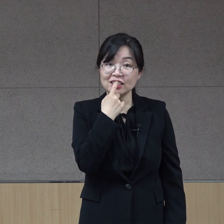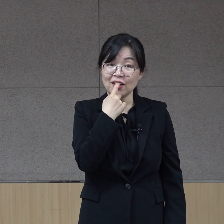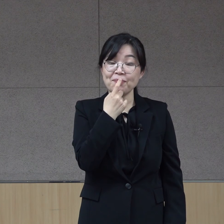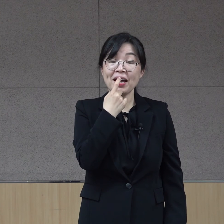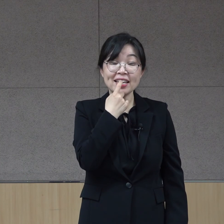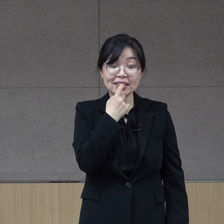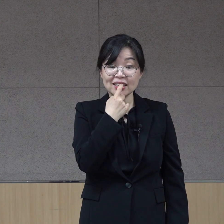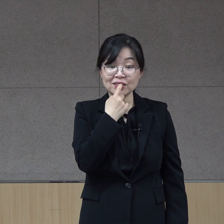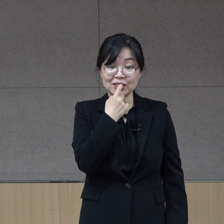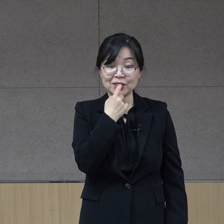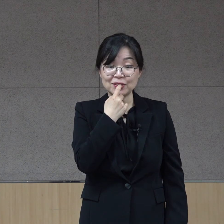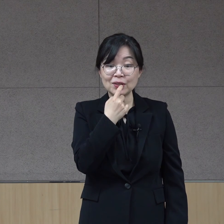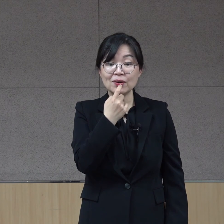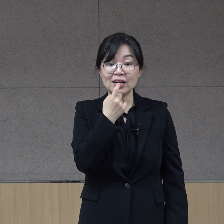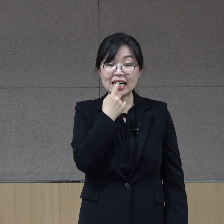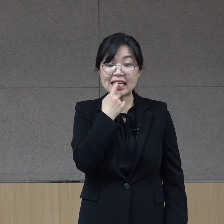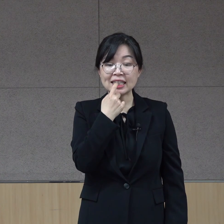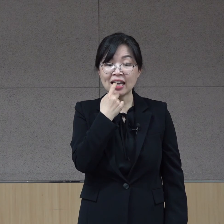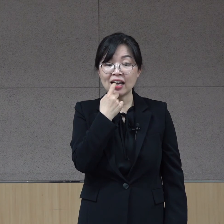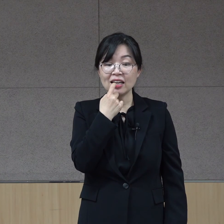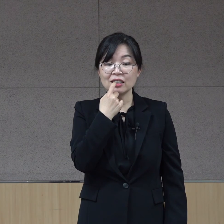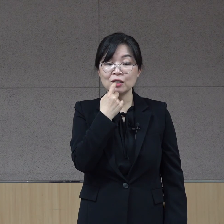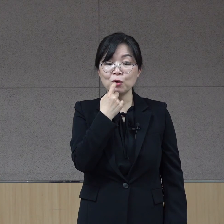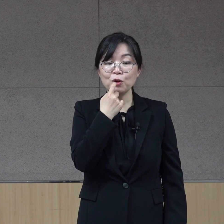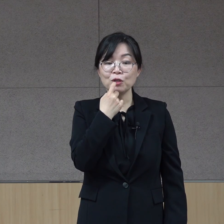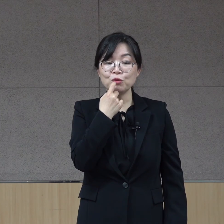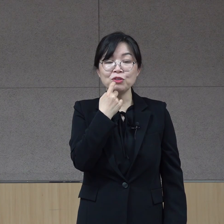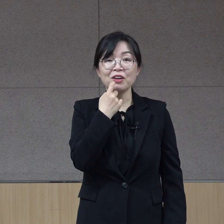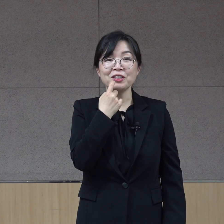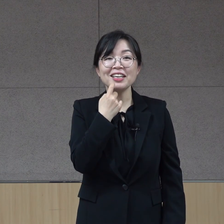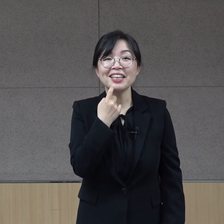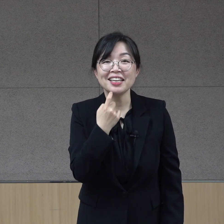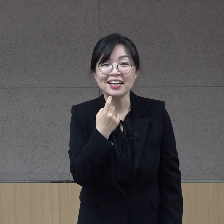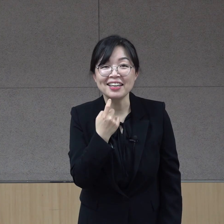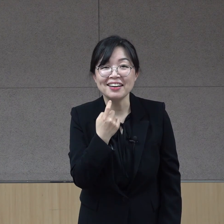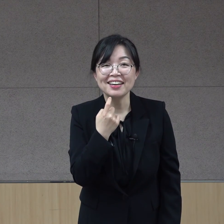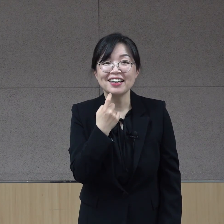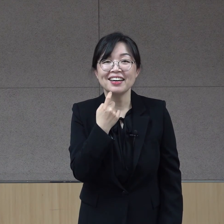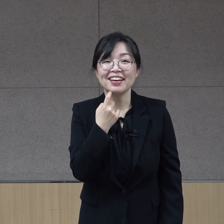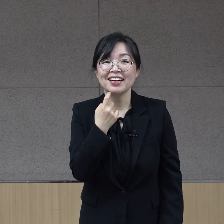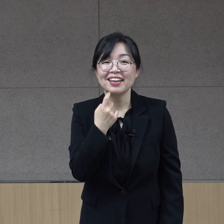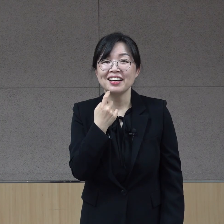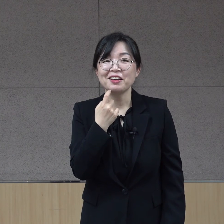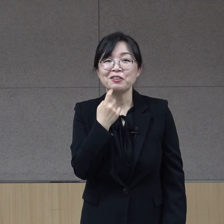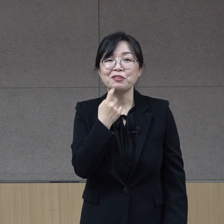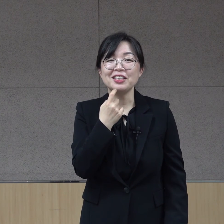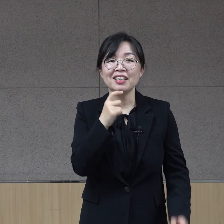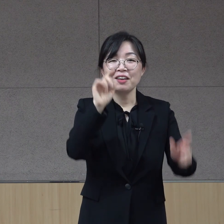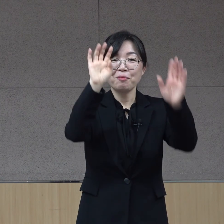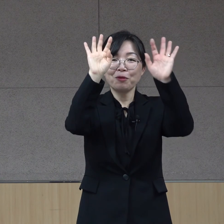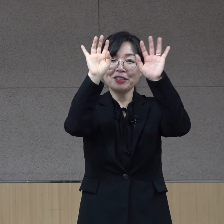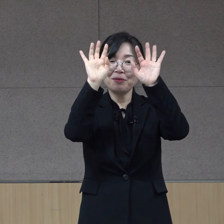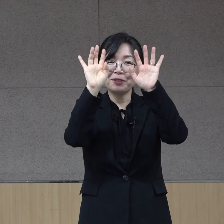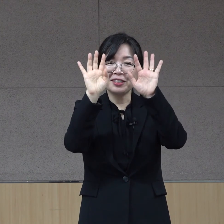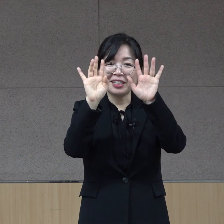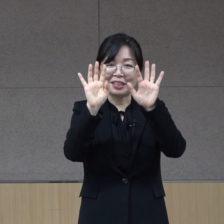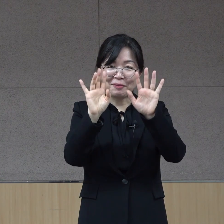뜻이에요. 하얗다는 뜻이거든요. 하얗다. 그리고 눈이 어떻게 내릴까요? 눈이 보슬보슬 내리나 봐요.